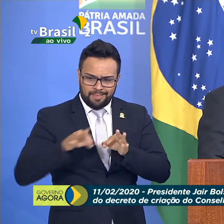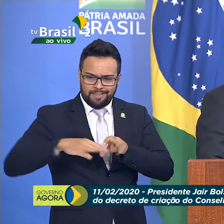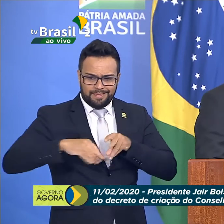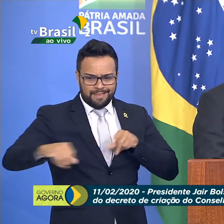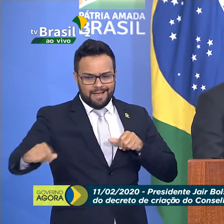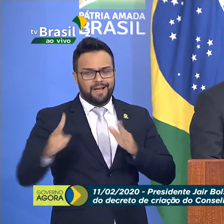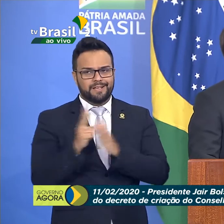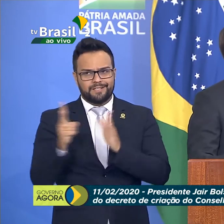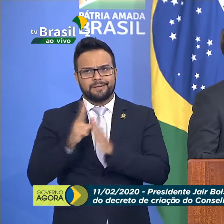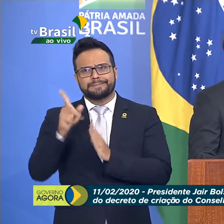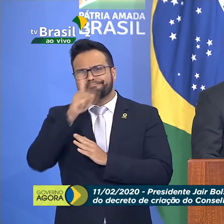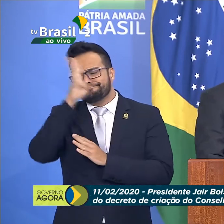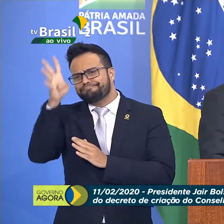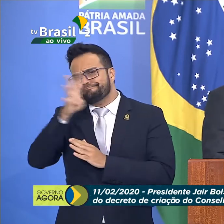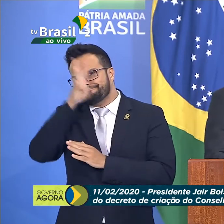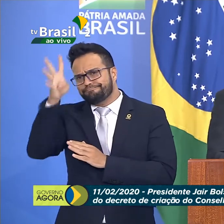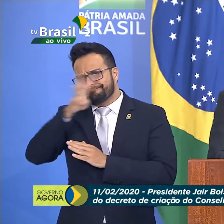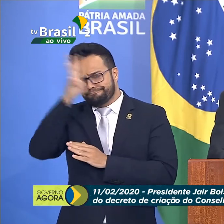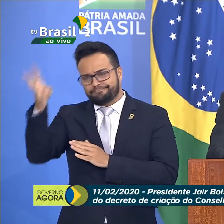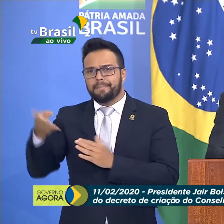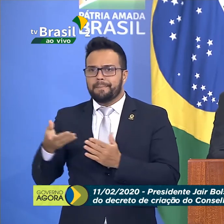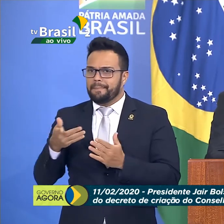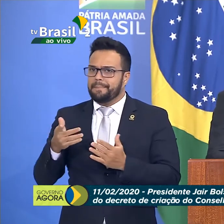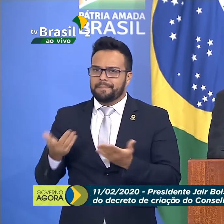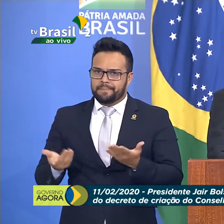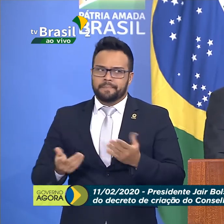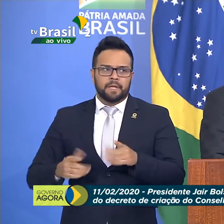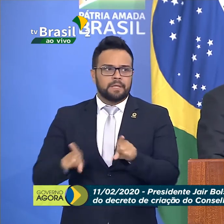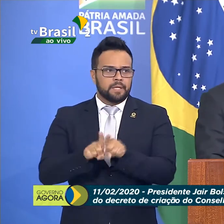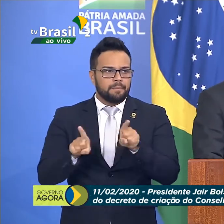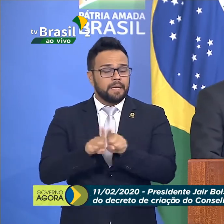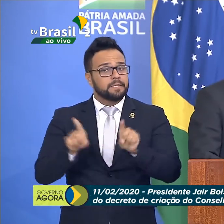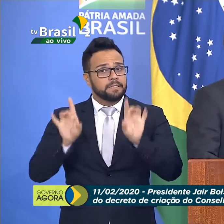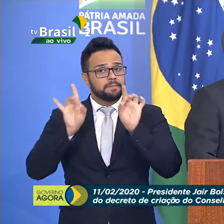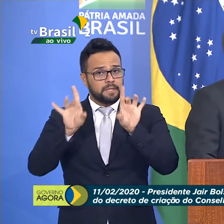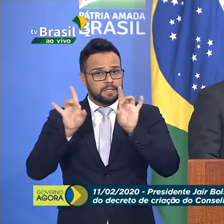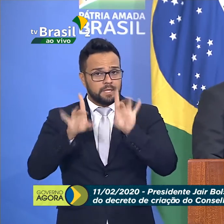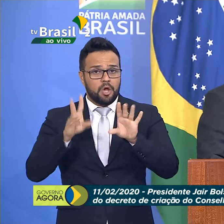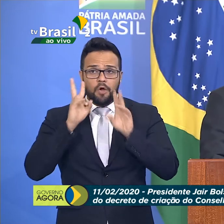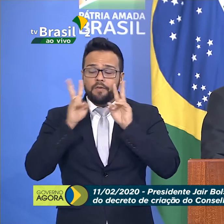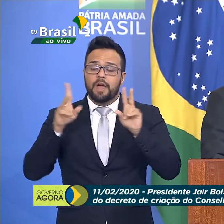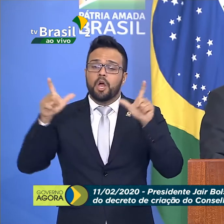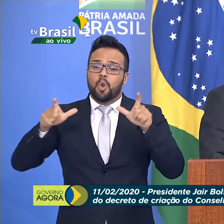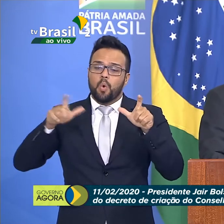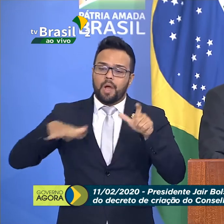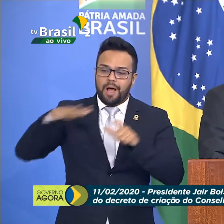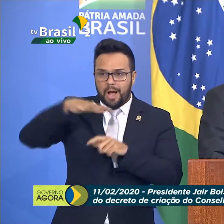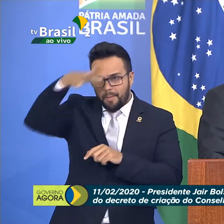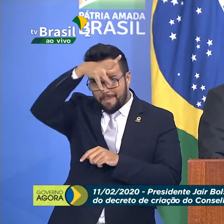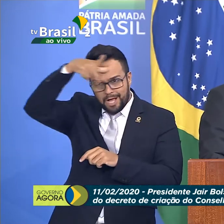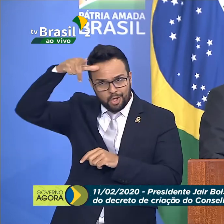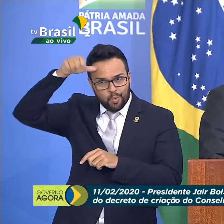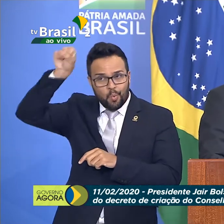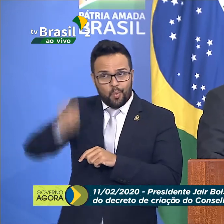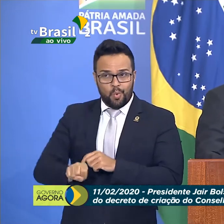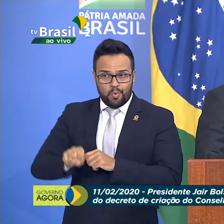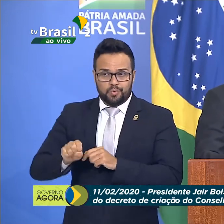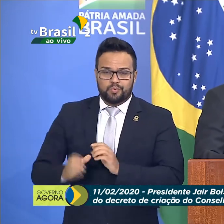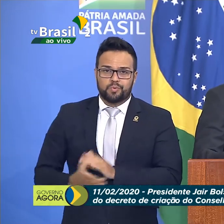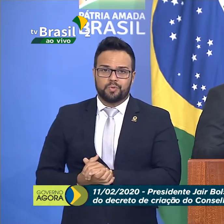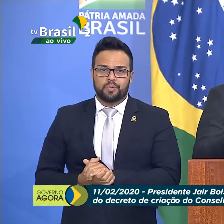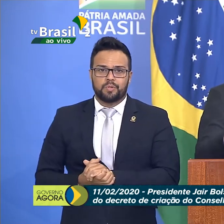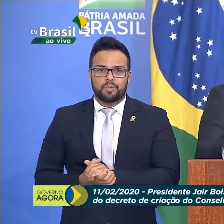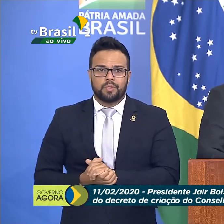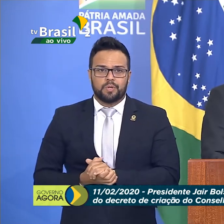tanto quanto abusivo, sem levar em conta, levando-se em conta, em especial também, vemos o estado de Mato Grosso, para você escoar